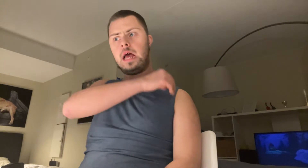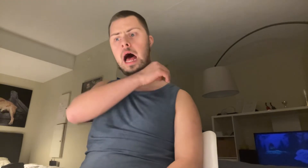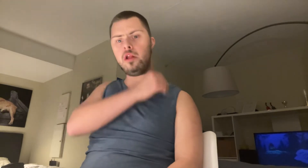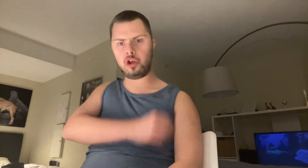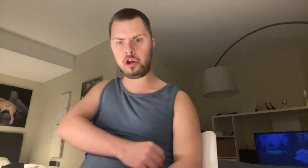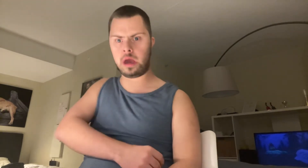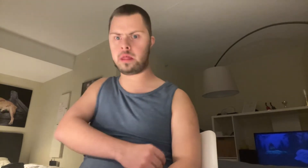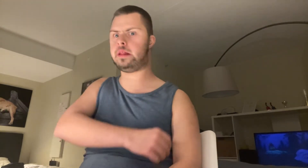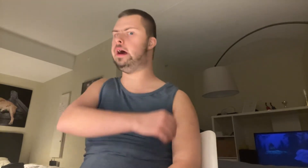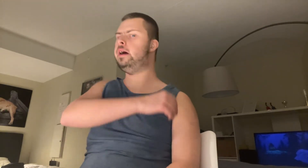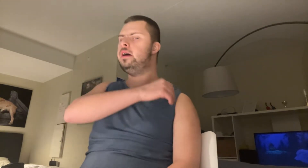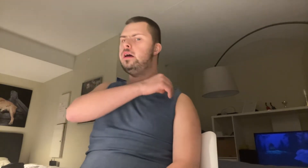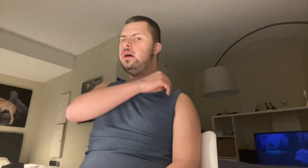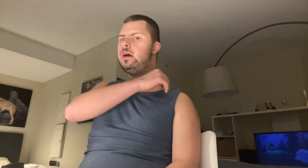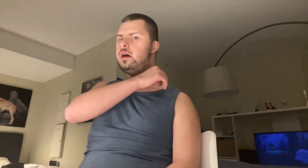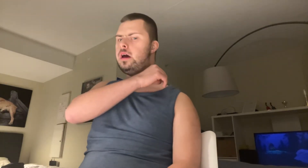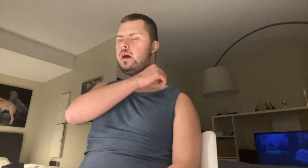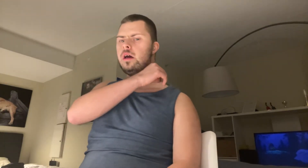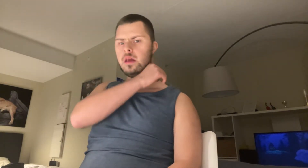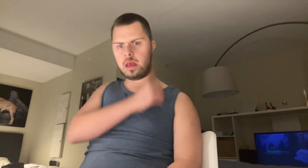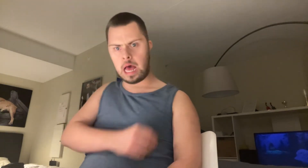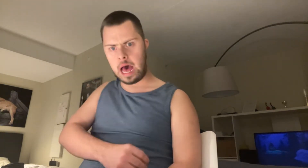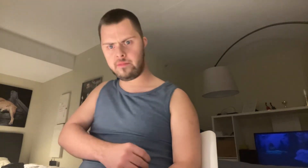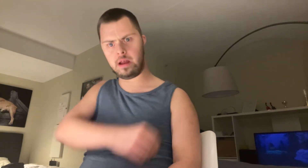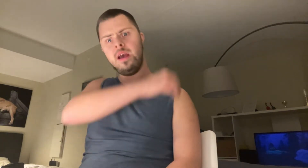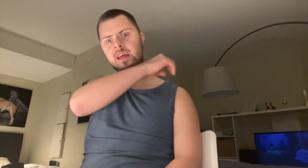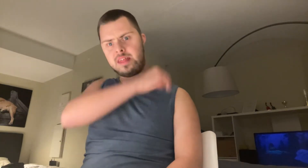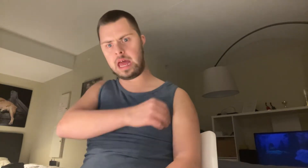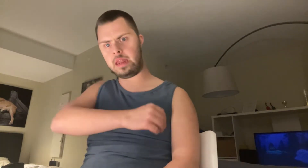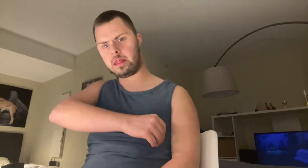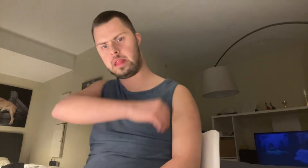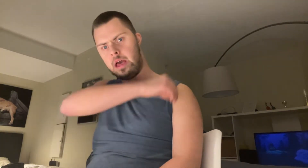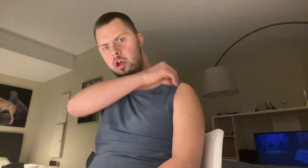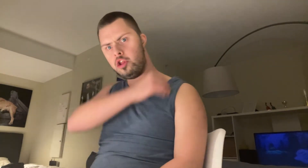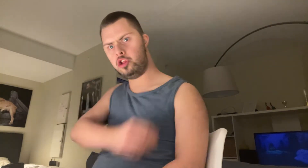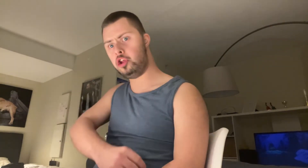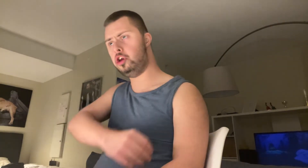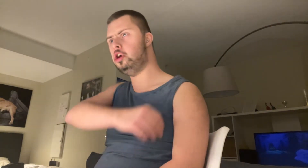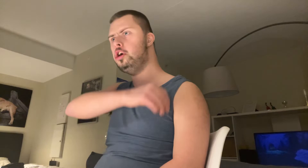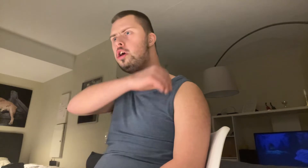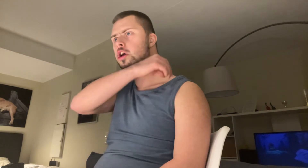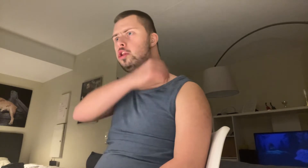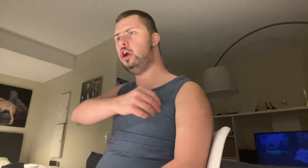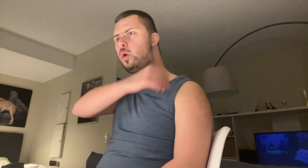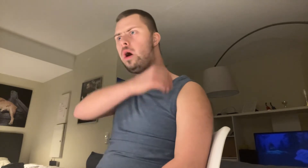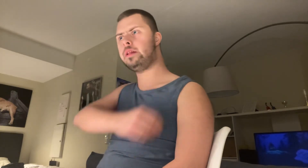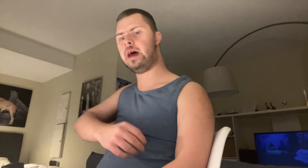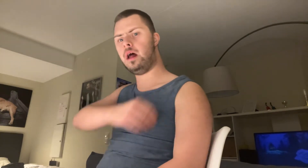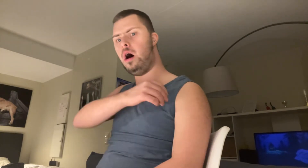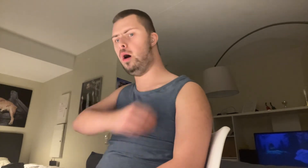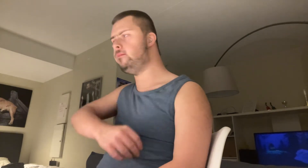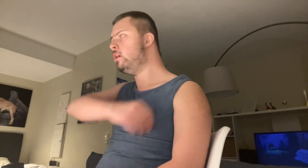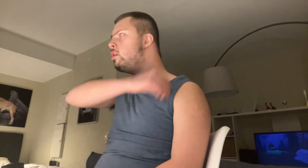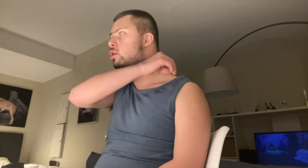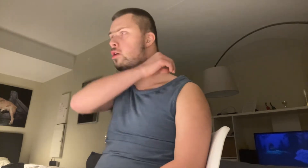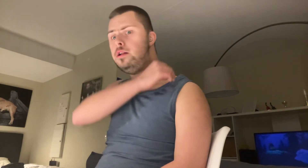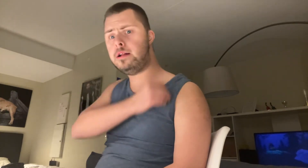här nyaste, här för senaste ny låtar av